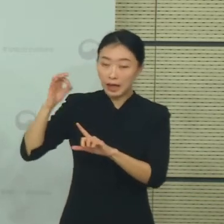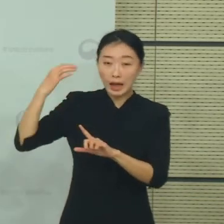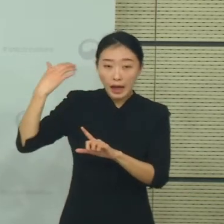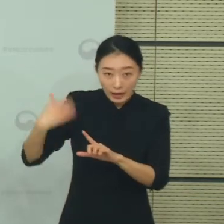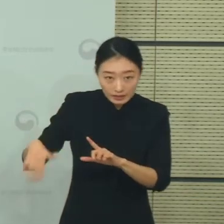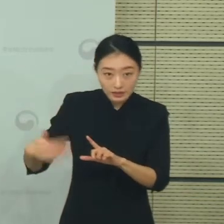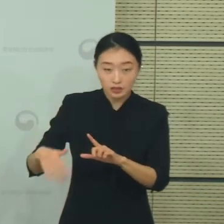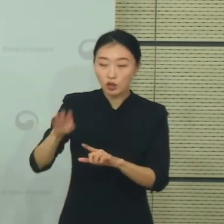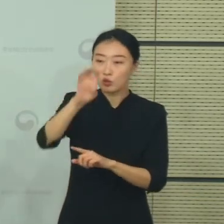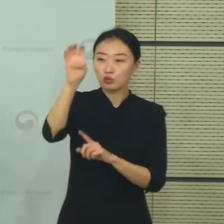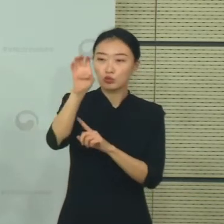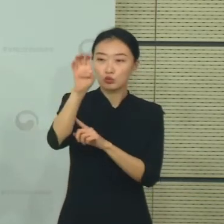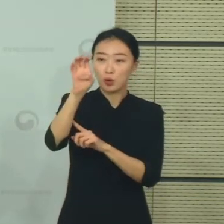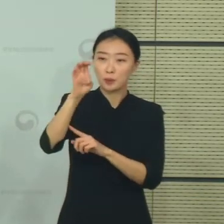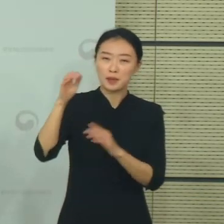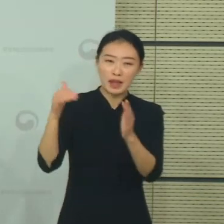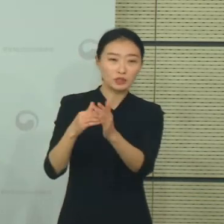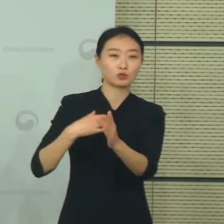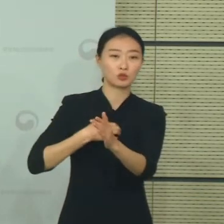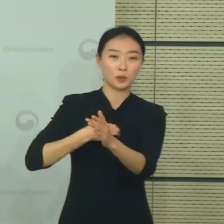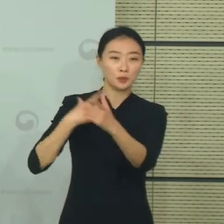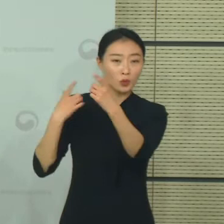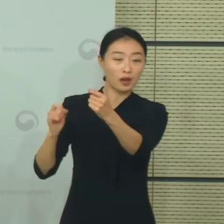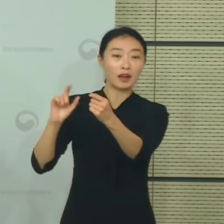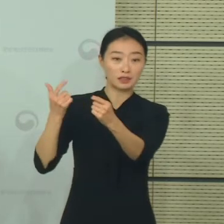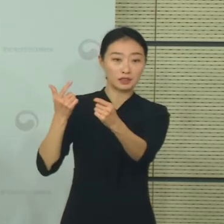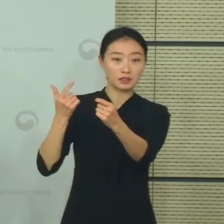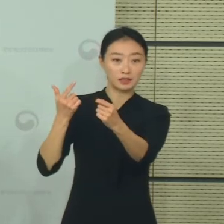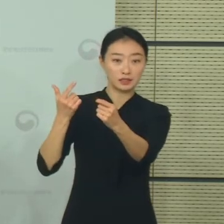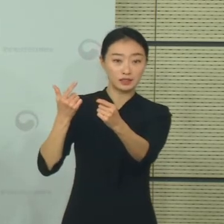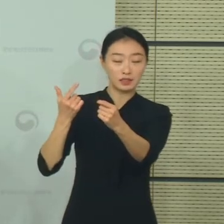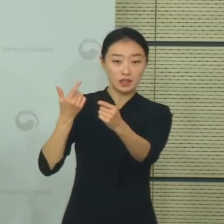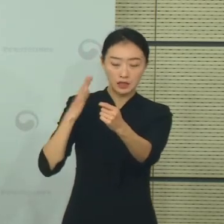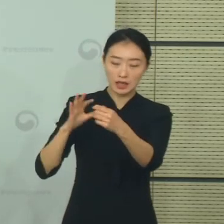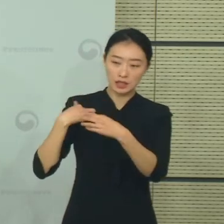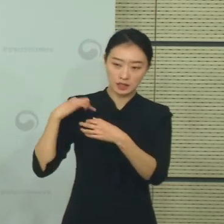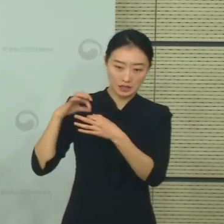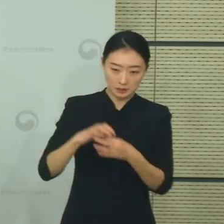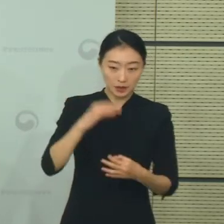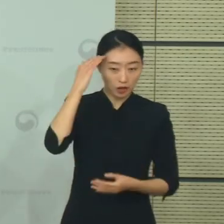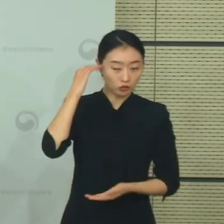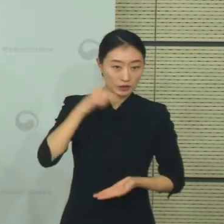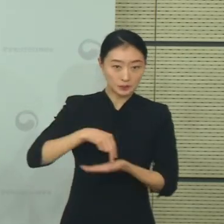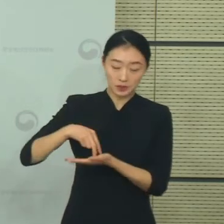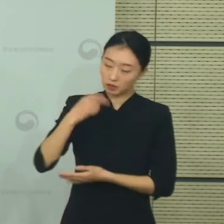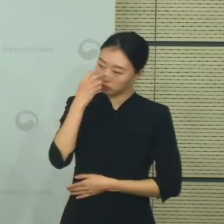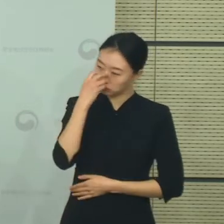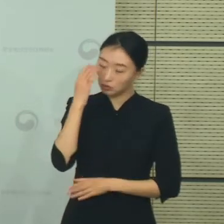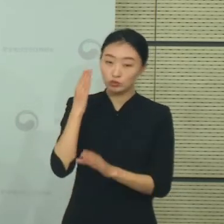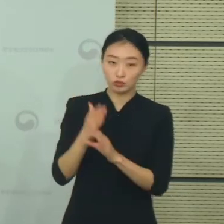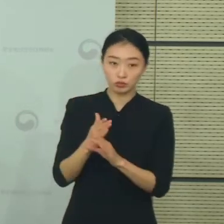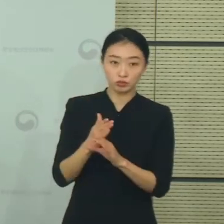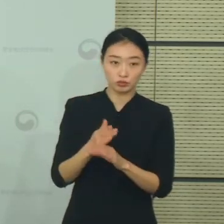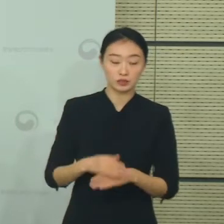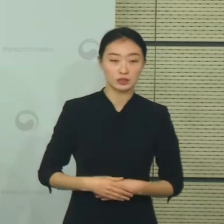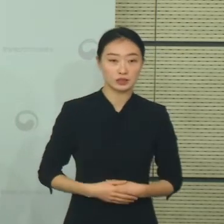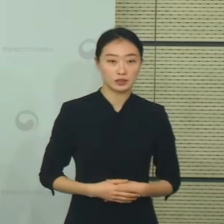유럽의 위험도만큼은 아니지만 저희들이 계속 예의주시를 하고 있고 오늘